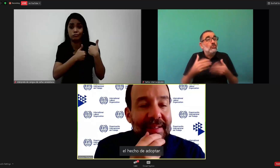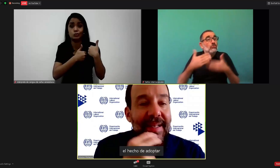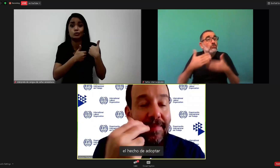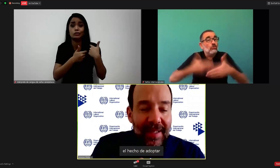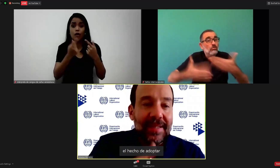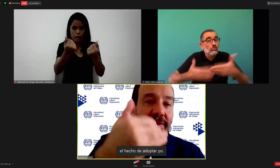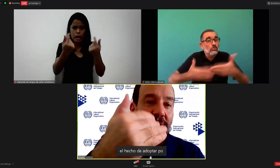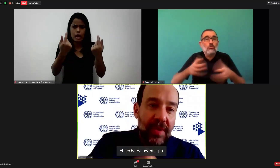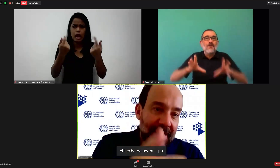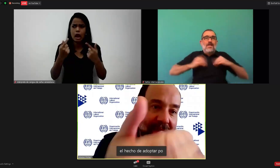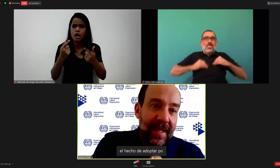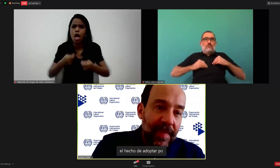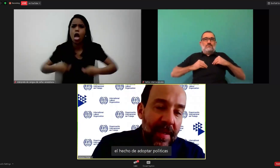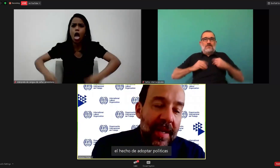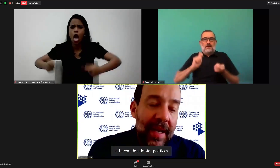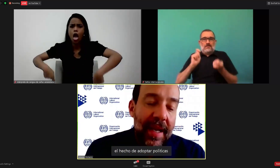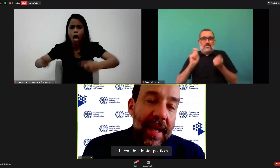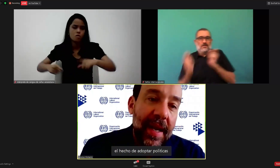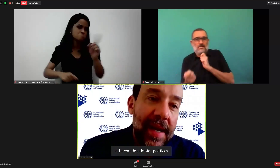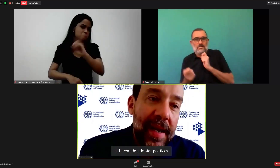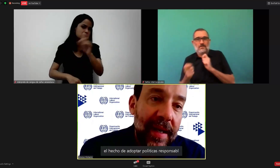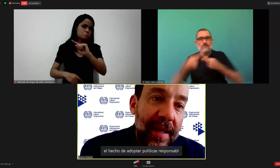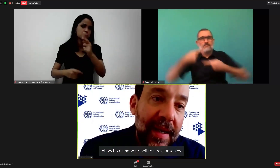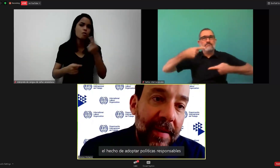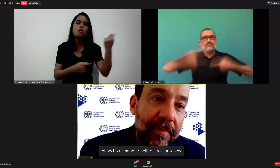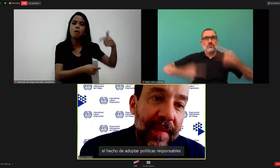es clave, ¿no? Y además son políticas que